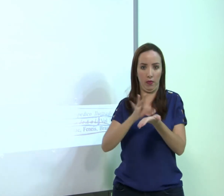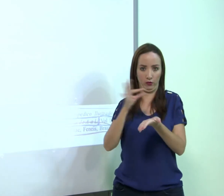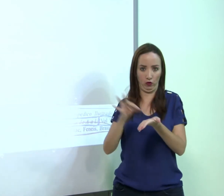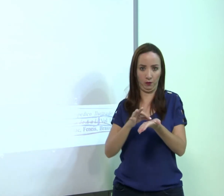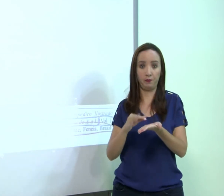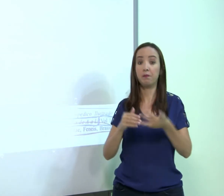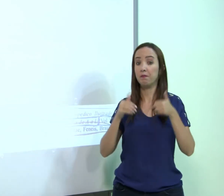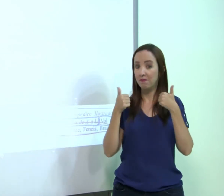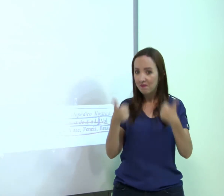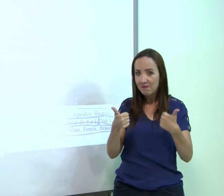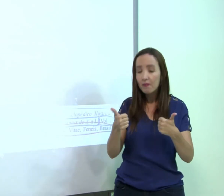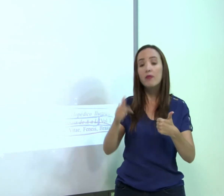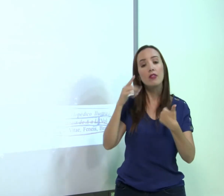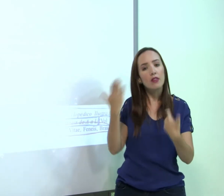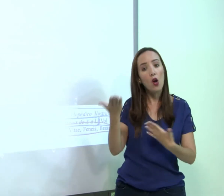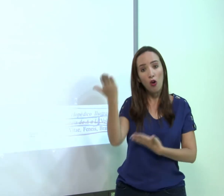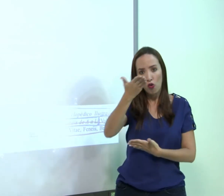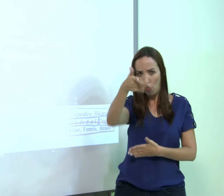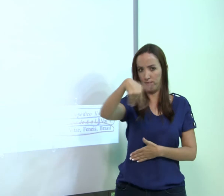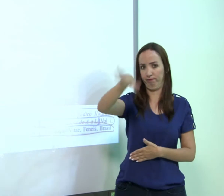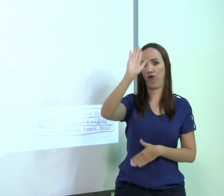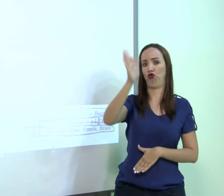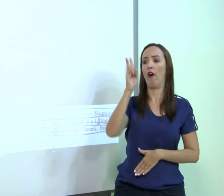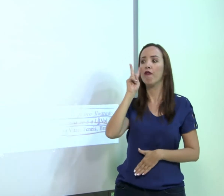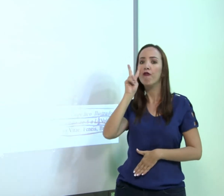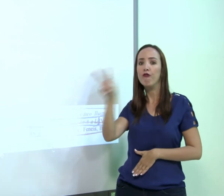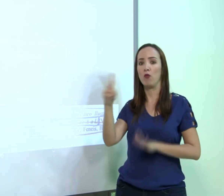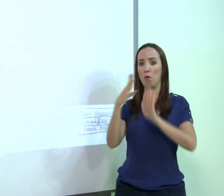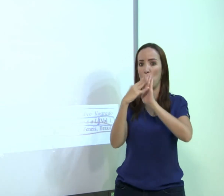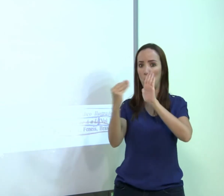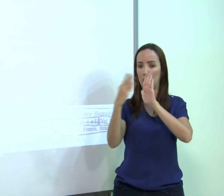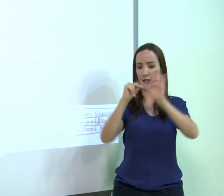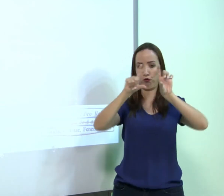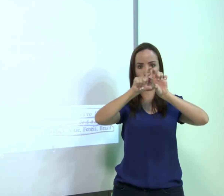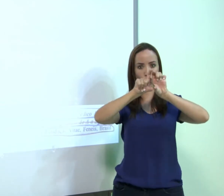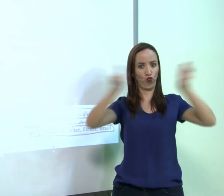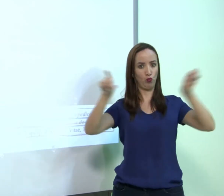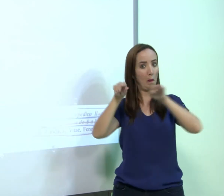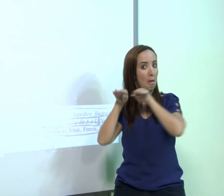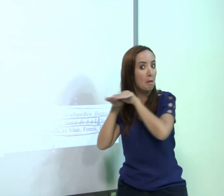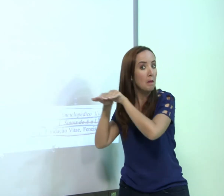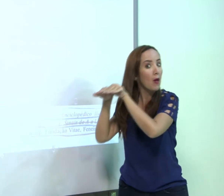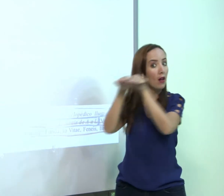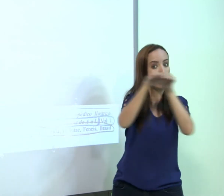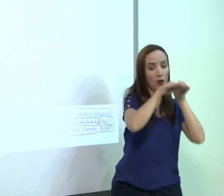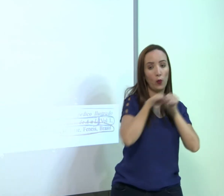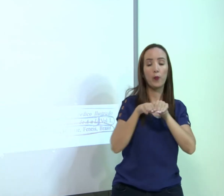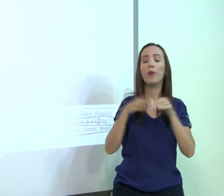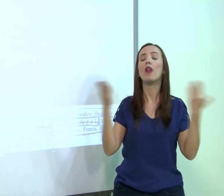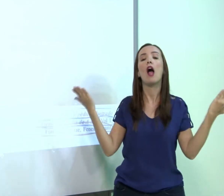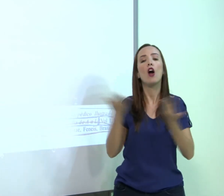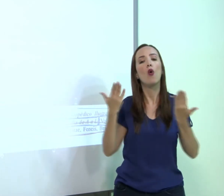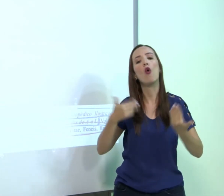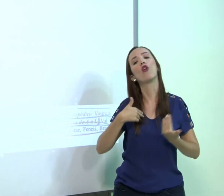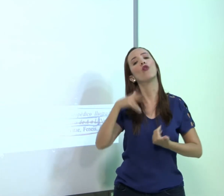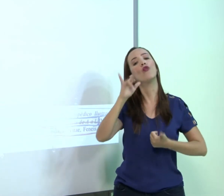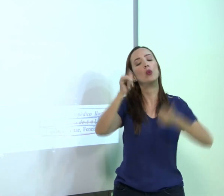uma, coloca somente uma. Então, vocês já viram aqui que tem essas normas e são padrão.